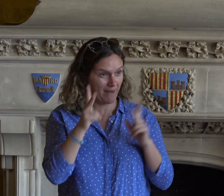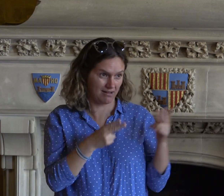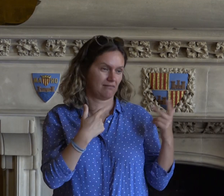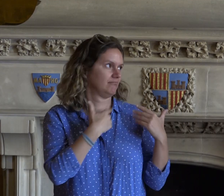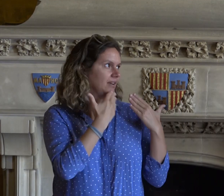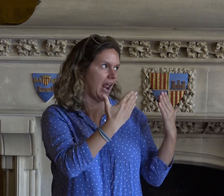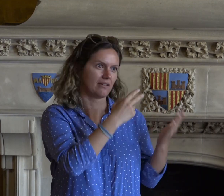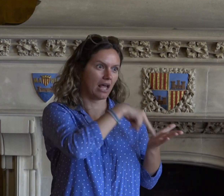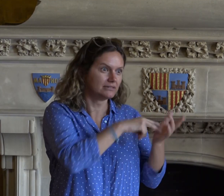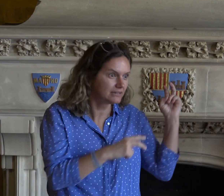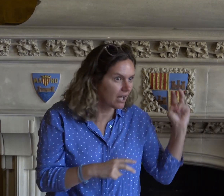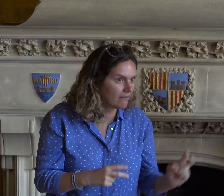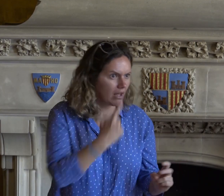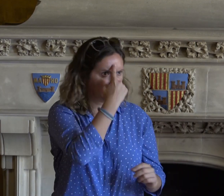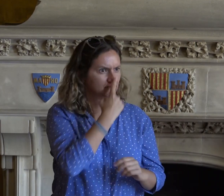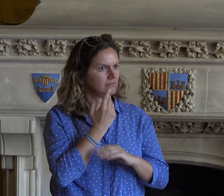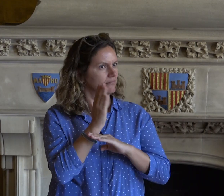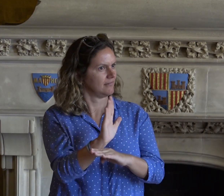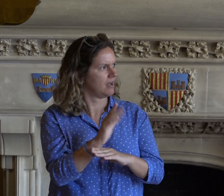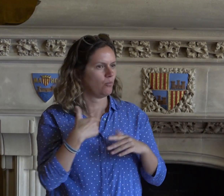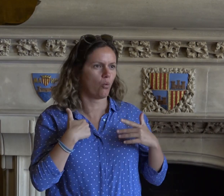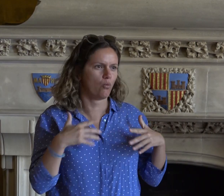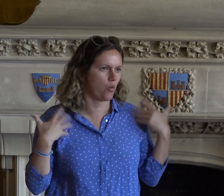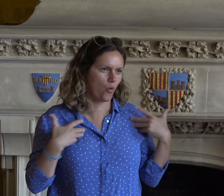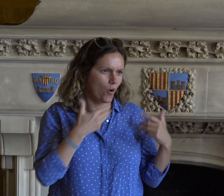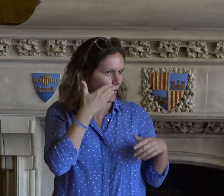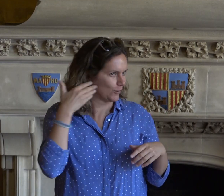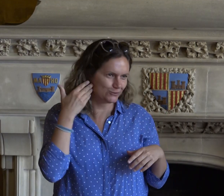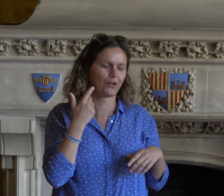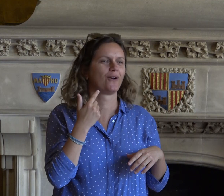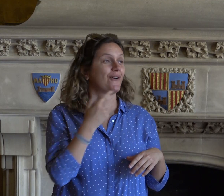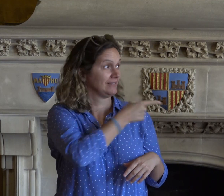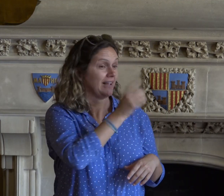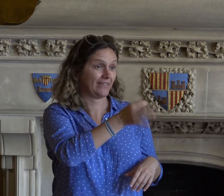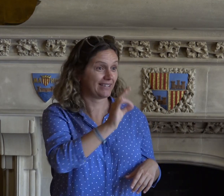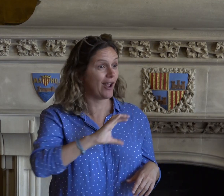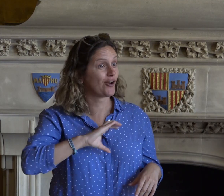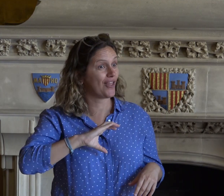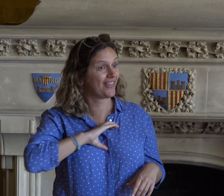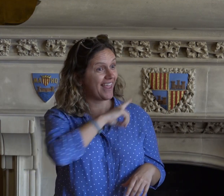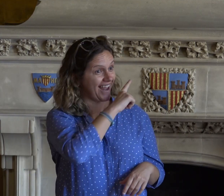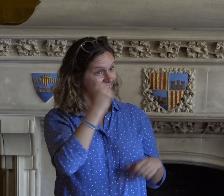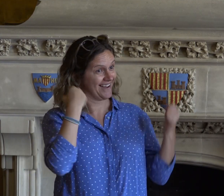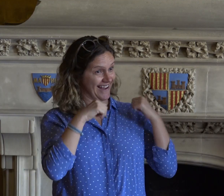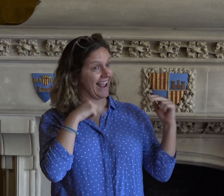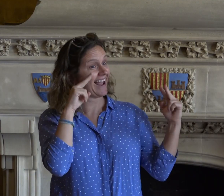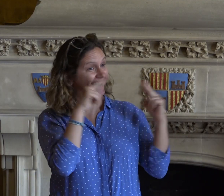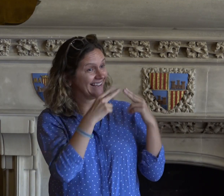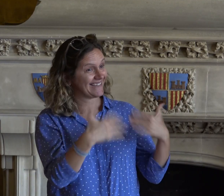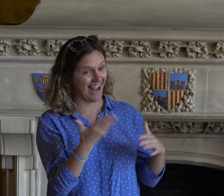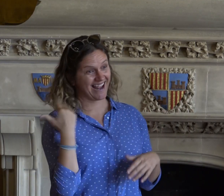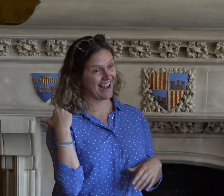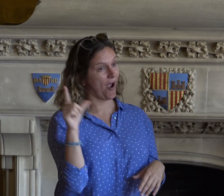de la Mallorca Film Commission, por llevar a cabo esta iniciativa. Es un orgullo para nosotros. Cierto que la película Coda nos ha sido